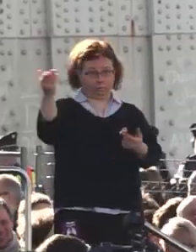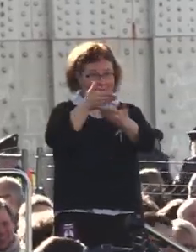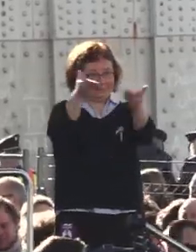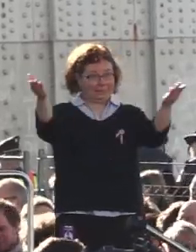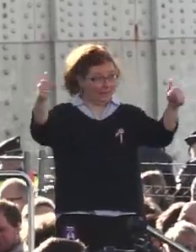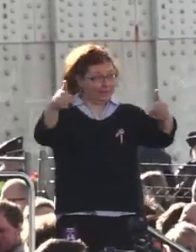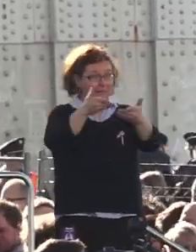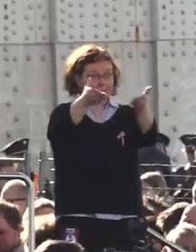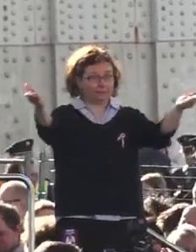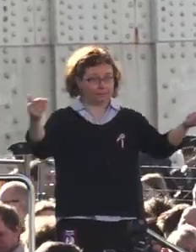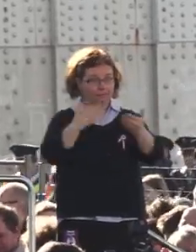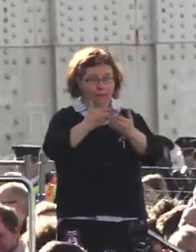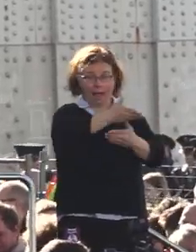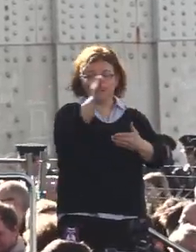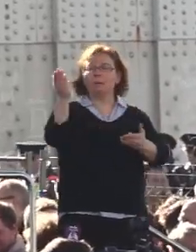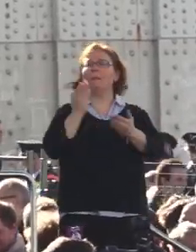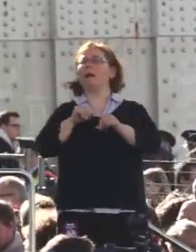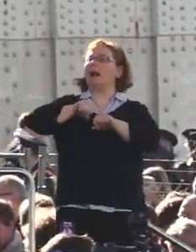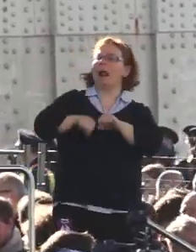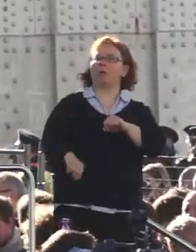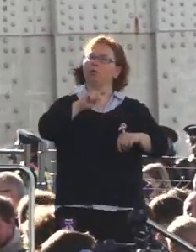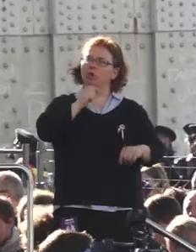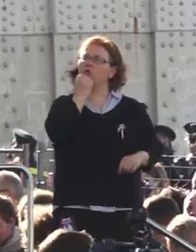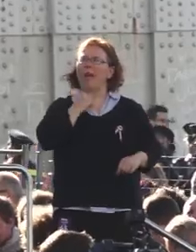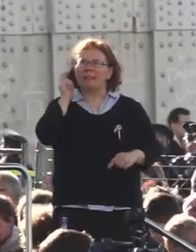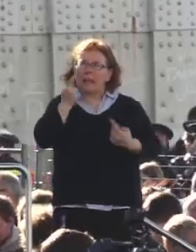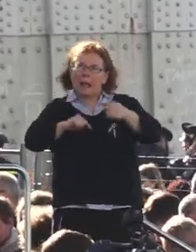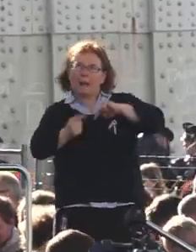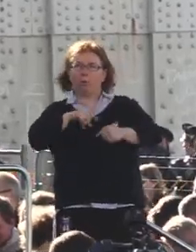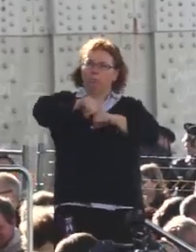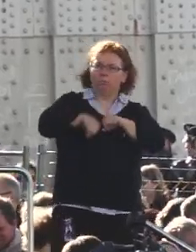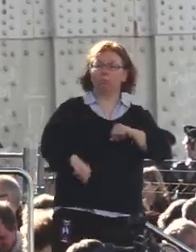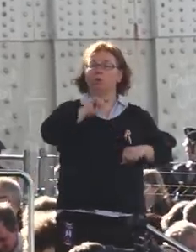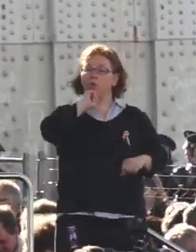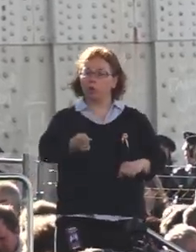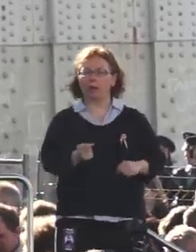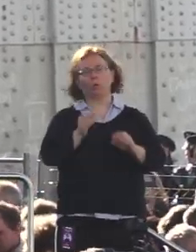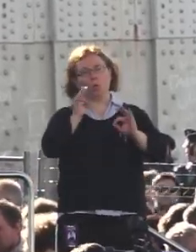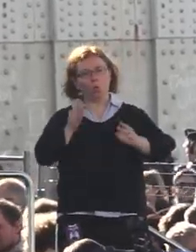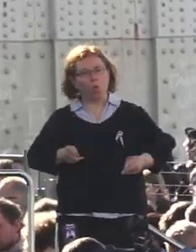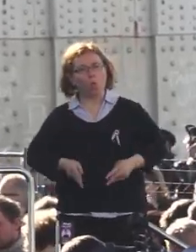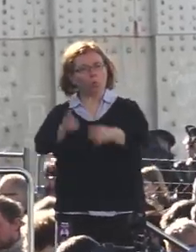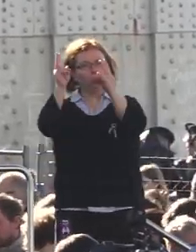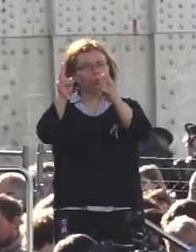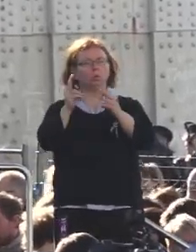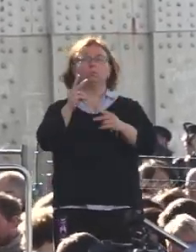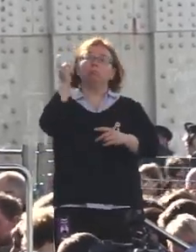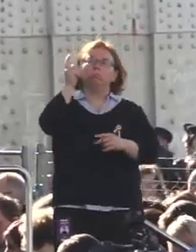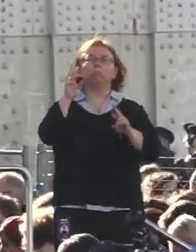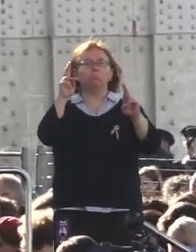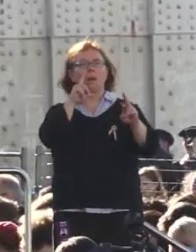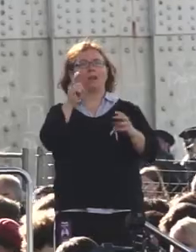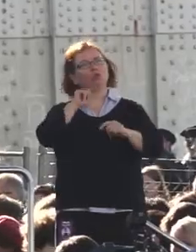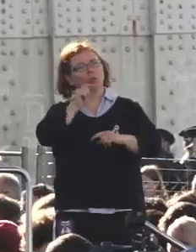Ti itt, akik itt vagytok, már legyőztétek a démonjaitokat, egy jó úton haladtok. Reméljük, hogy sikerülni fog ez a